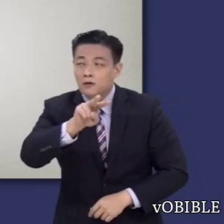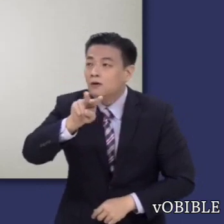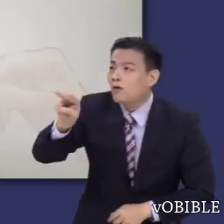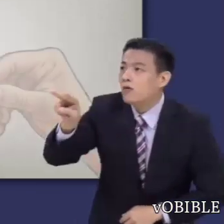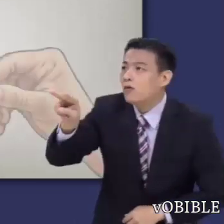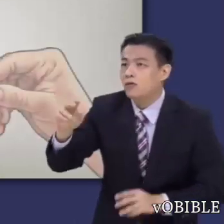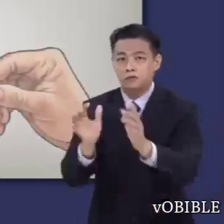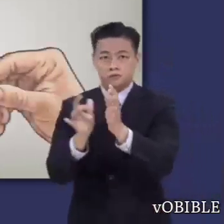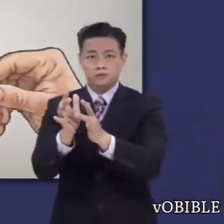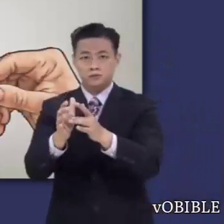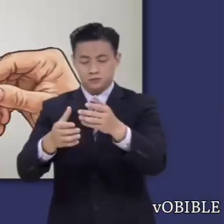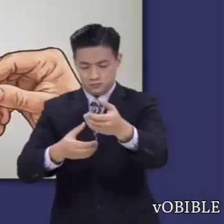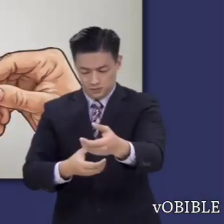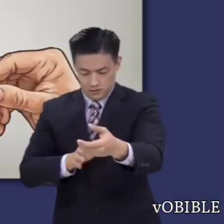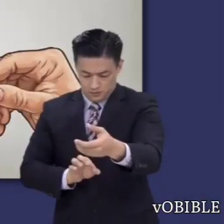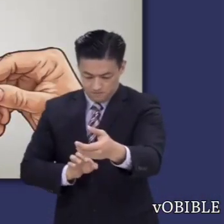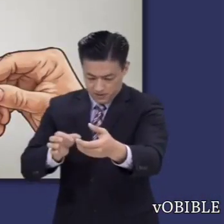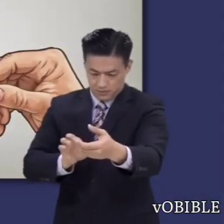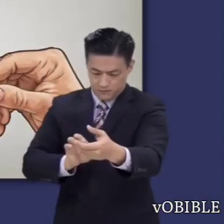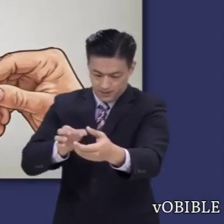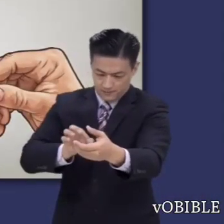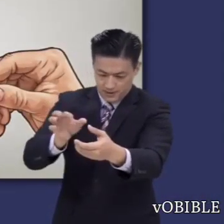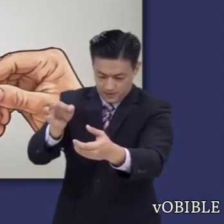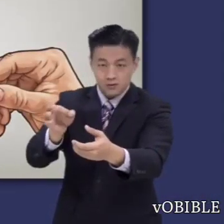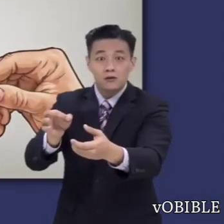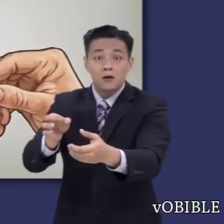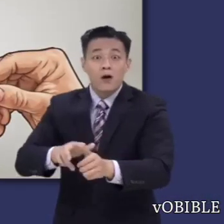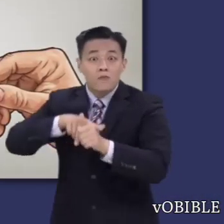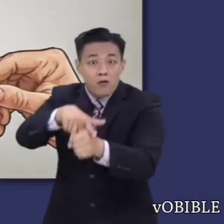第六章，耶稣揭开了其中六个印。